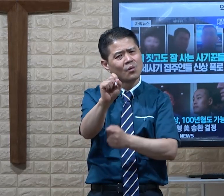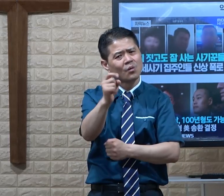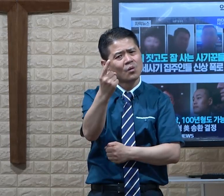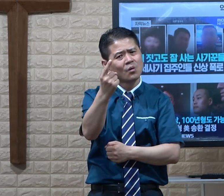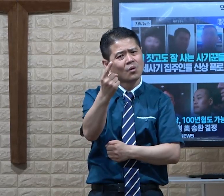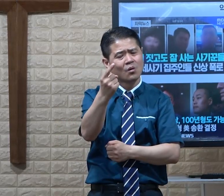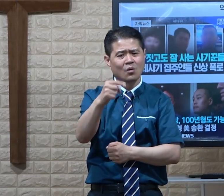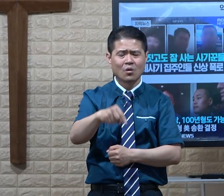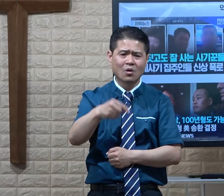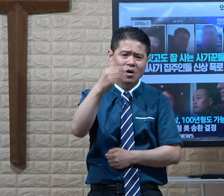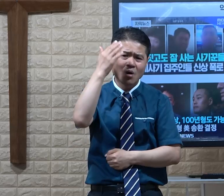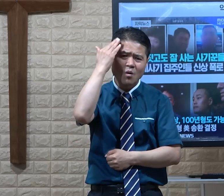악역범이라고 하는 것은